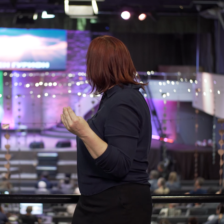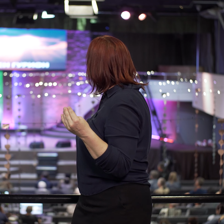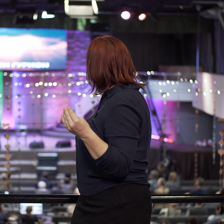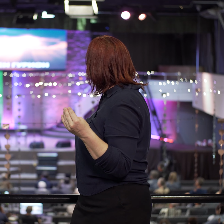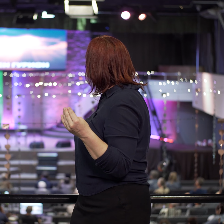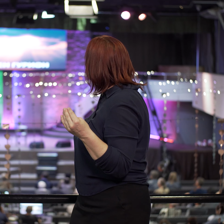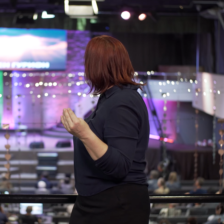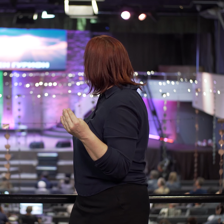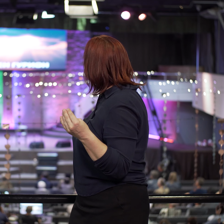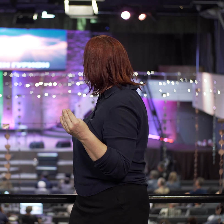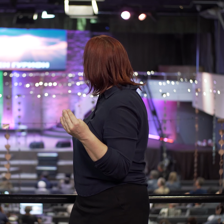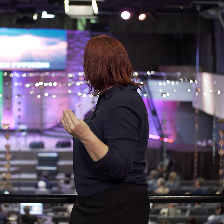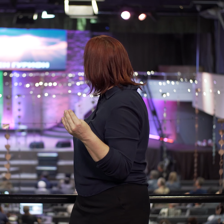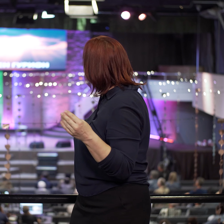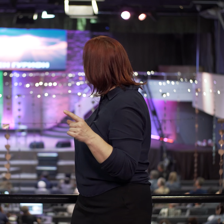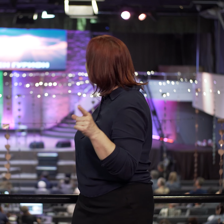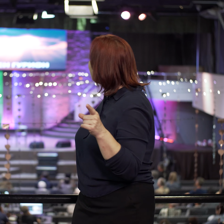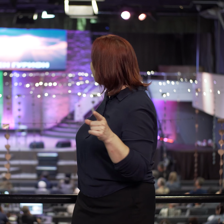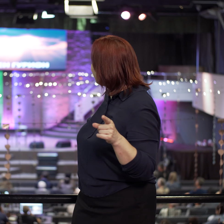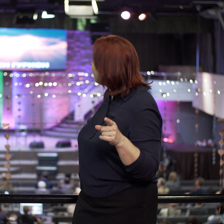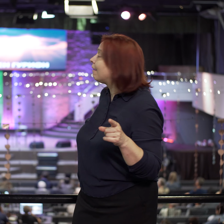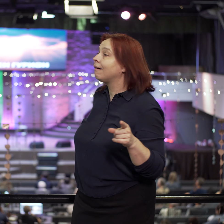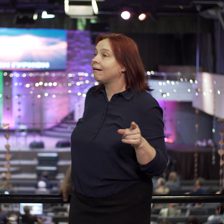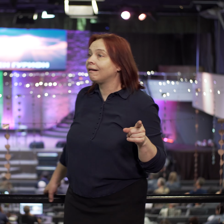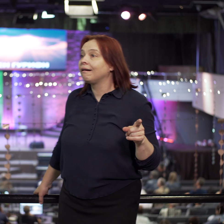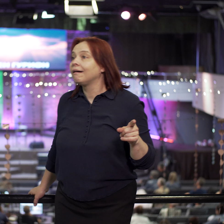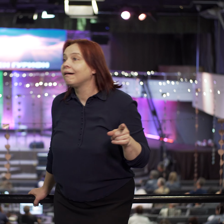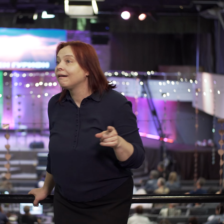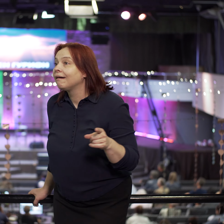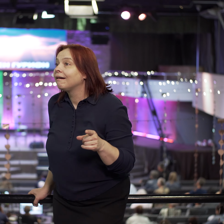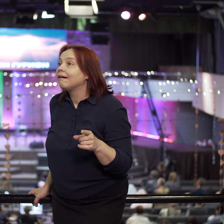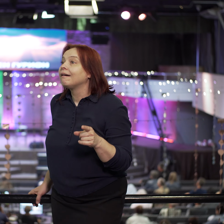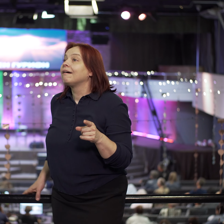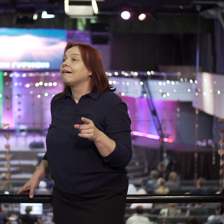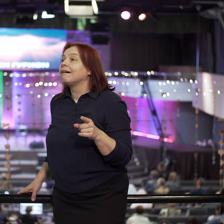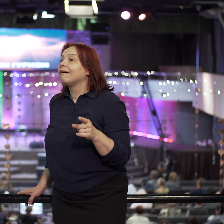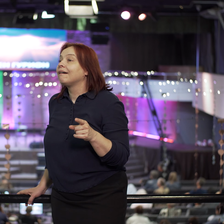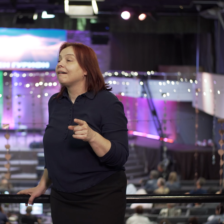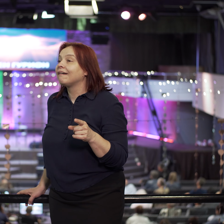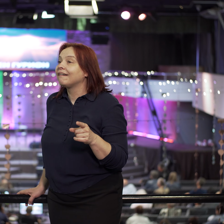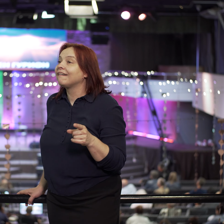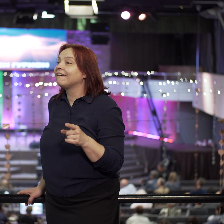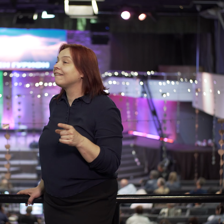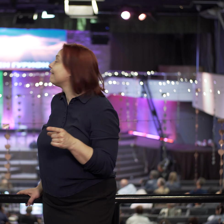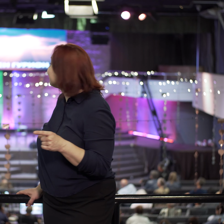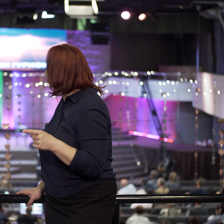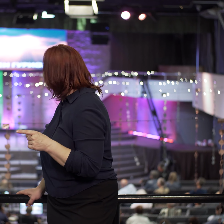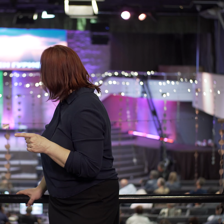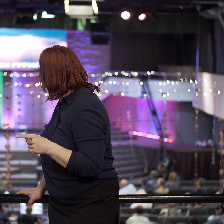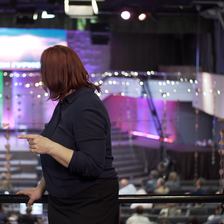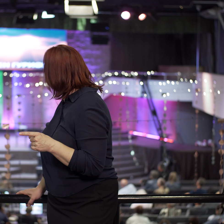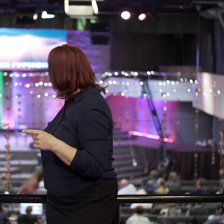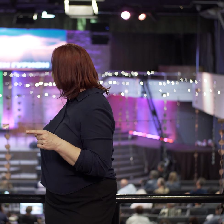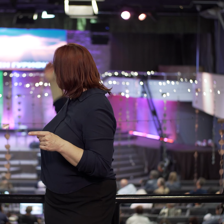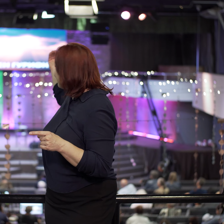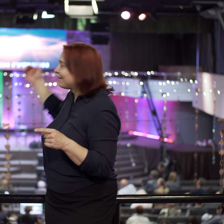Нагдимон бен Гурион. Нагда на иврите означает как бы разорвать, то есть солнце